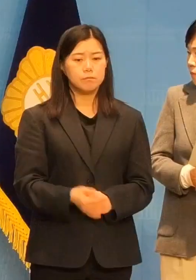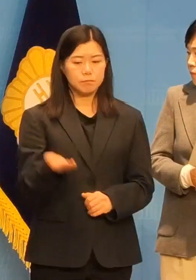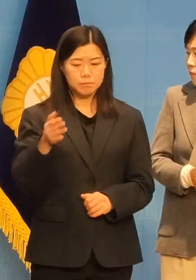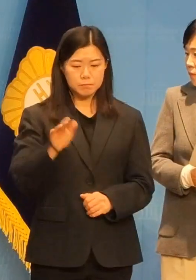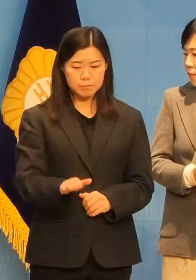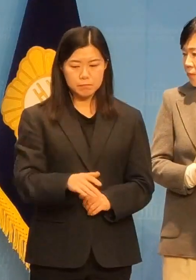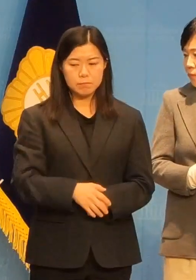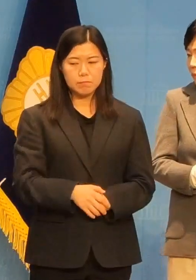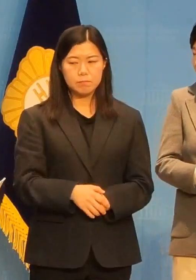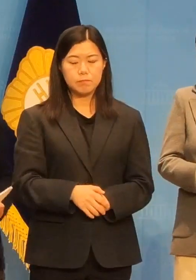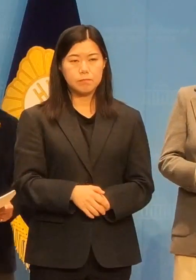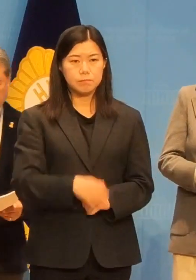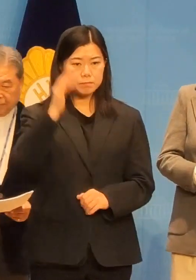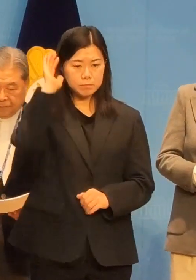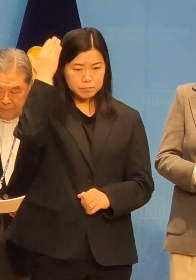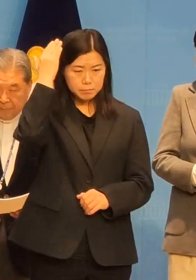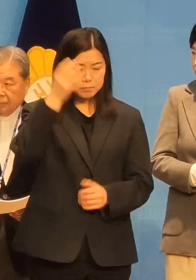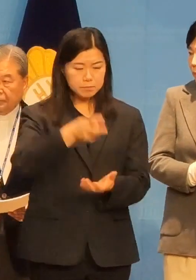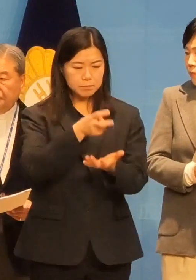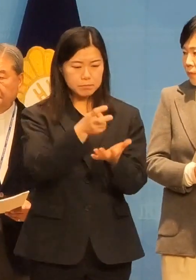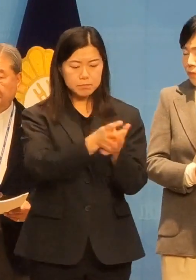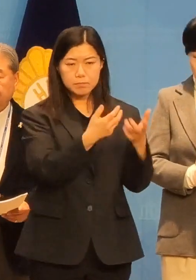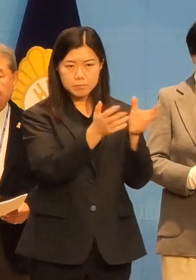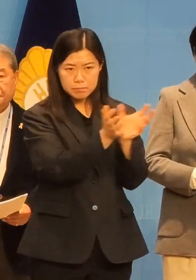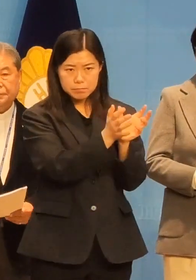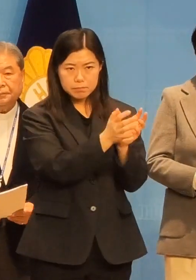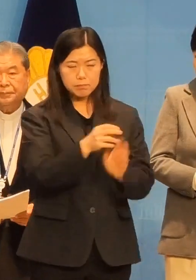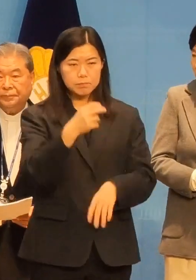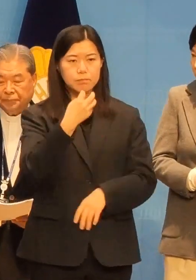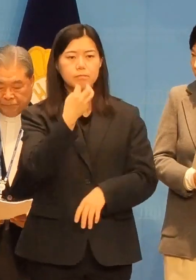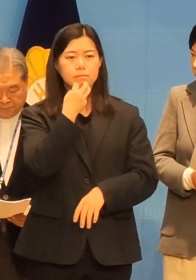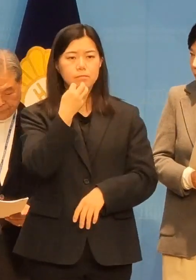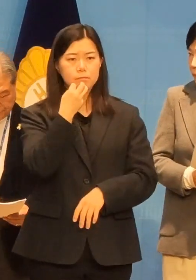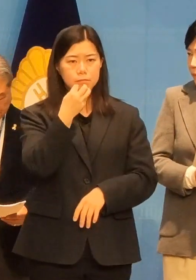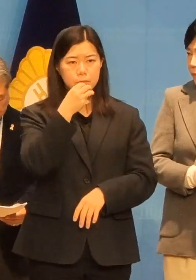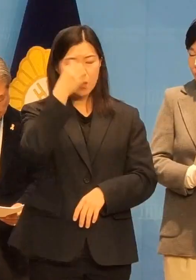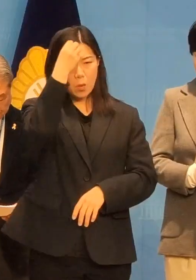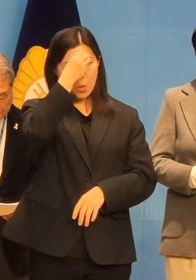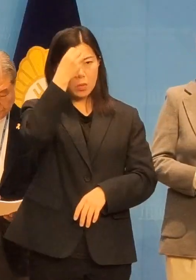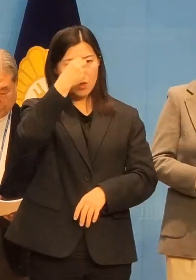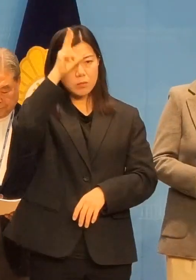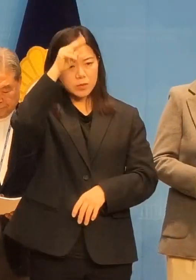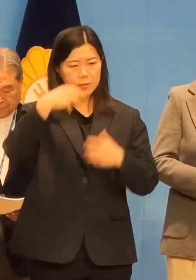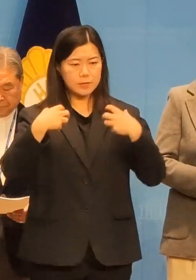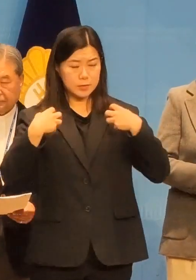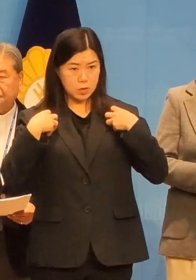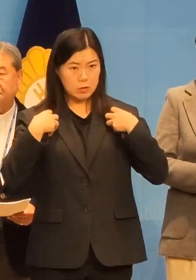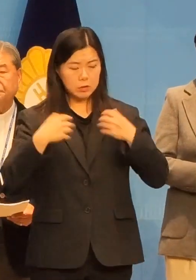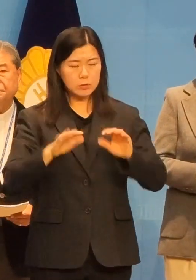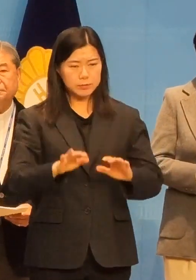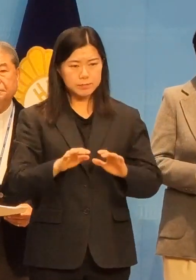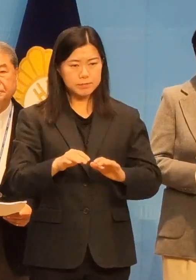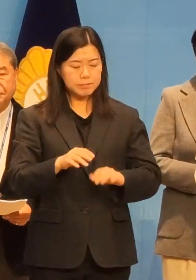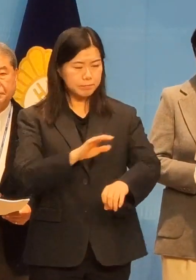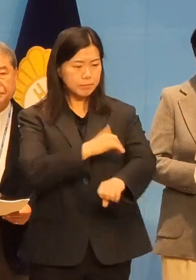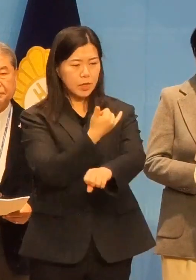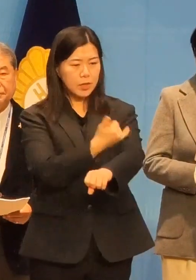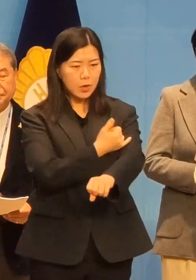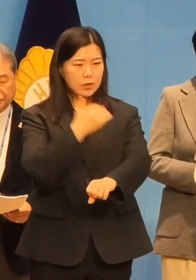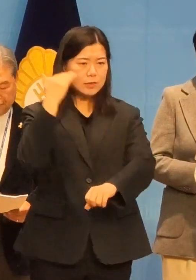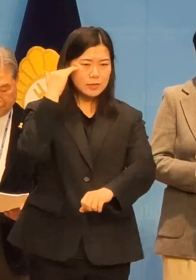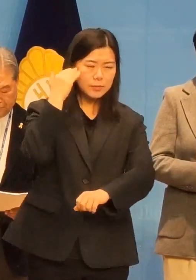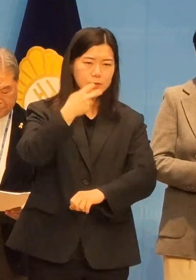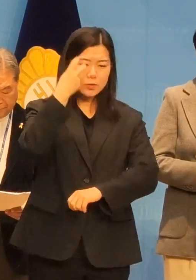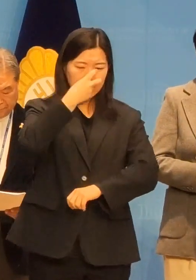그런데 최근 법무부와 서울고등검찰청이 실시한 인권침해 점검 TF의